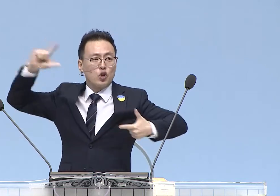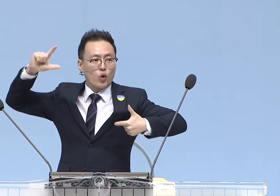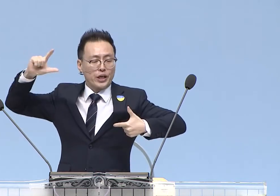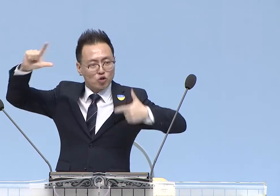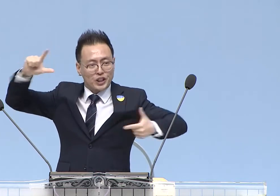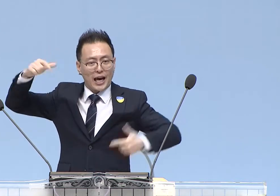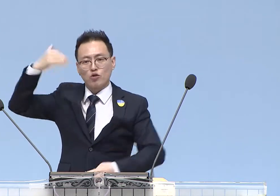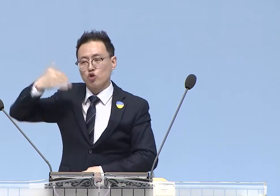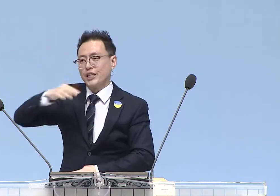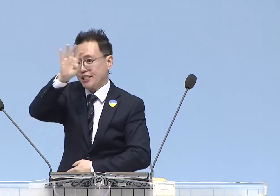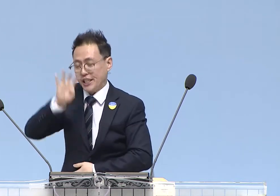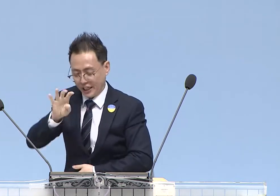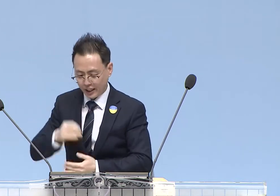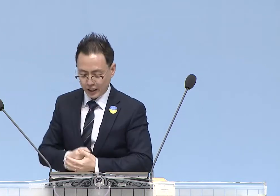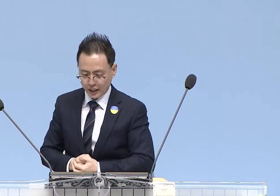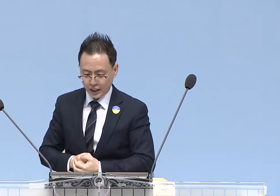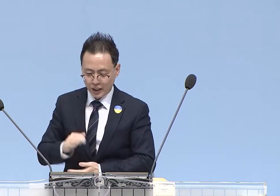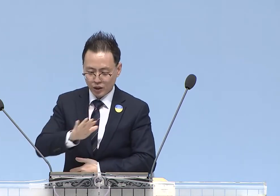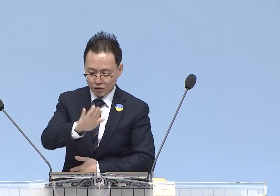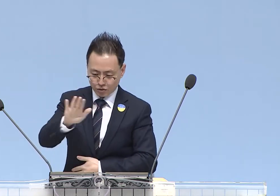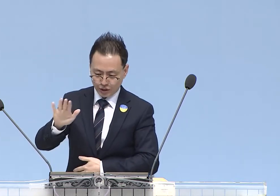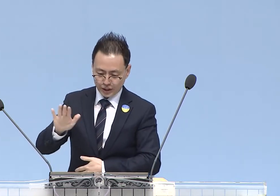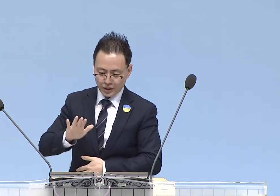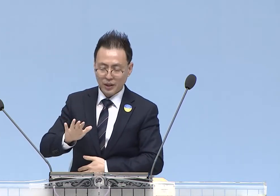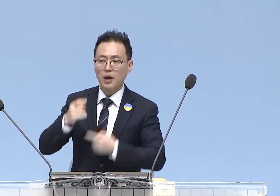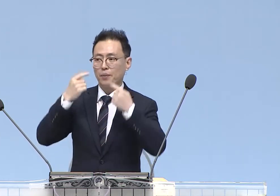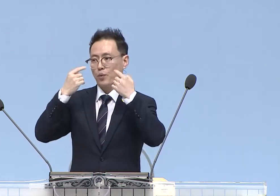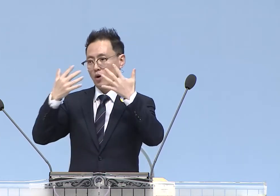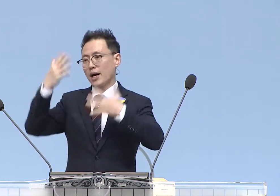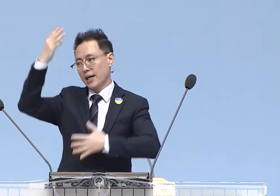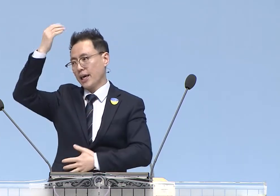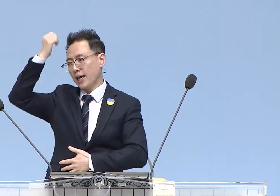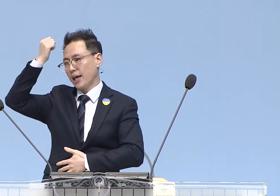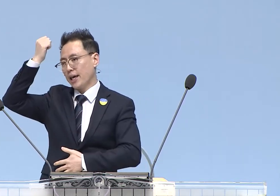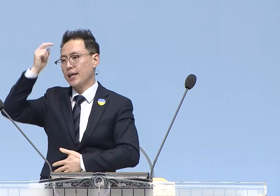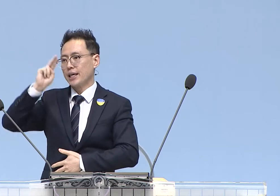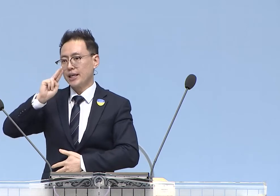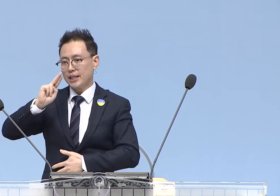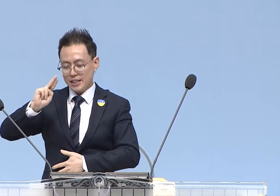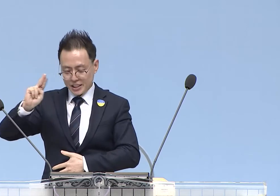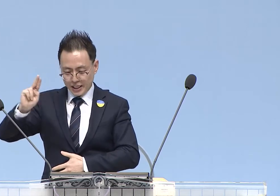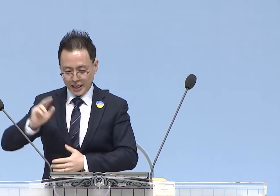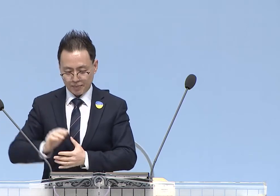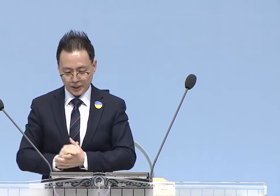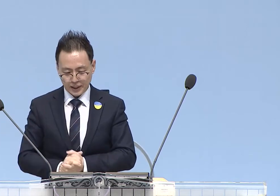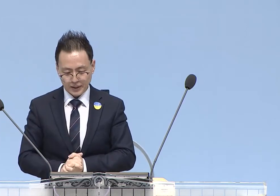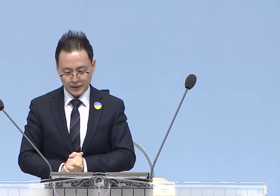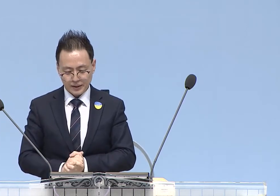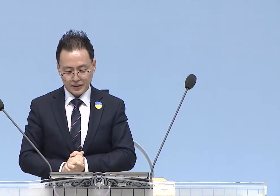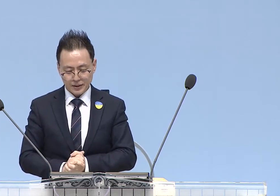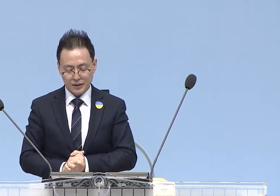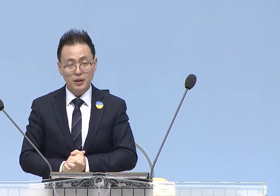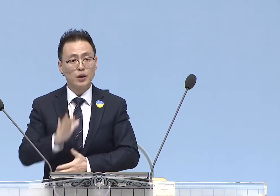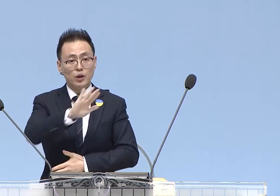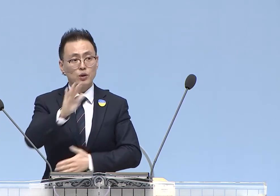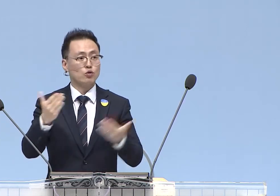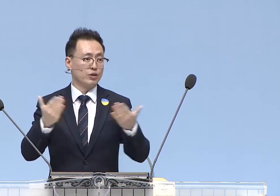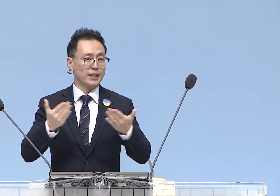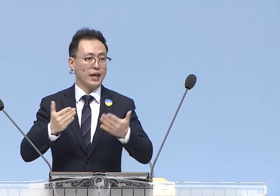주인공이, 주체가 누구인지 우리는 명확하게 인식해야 합니다. 우리의